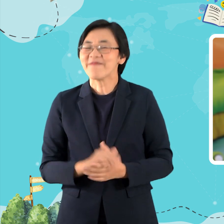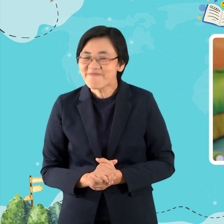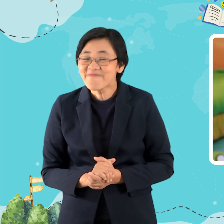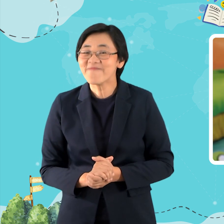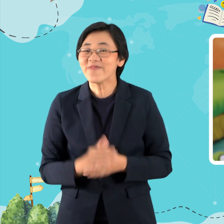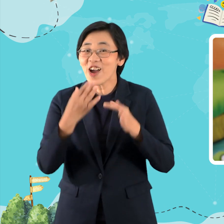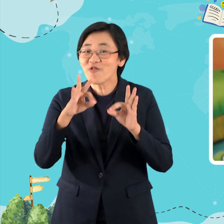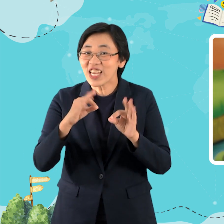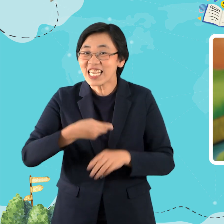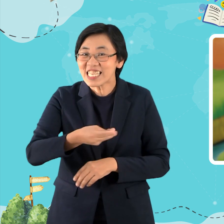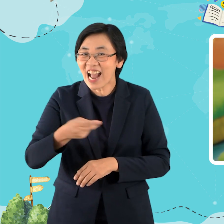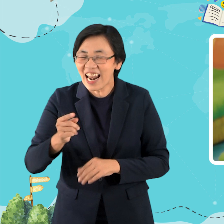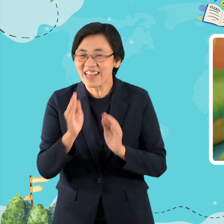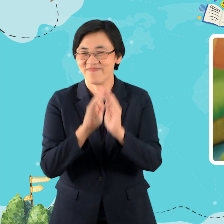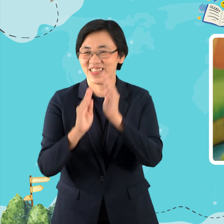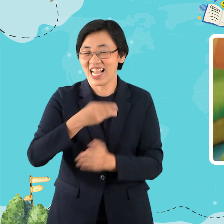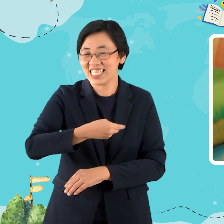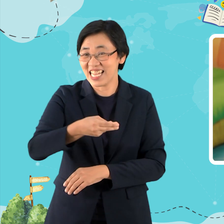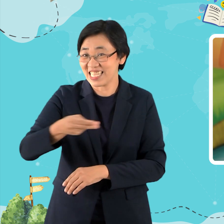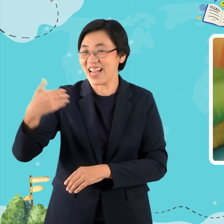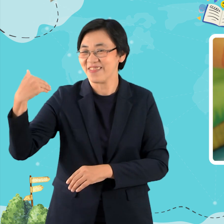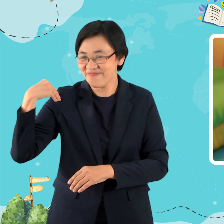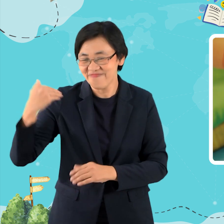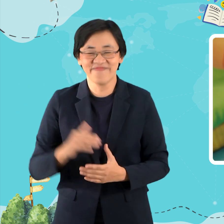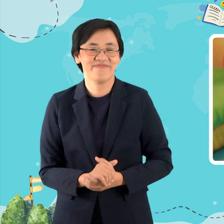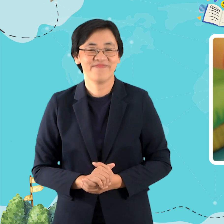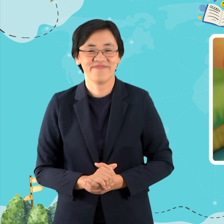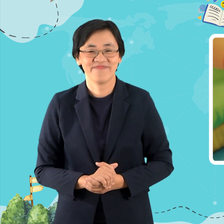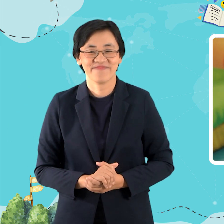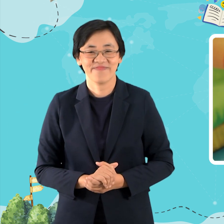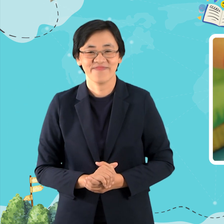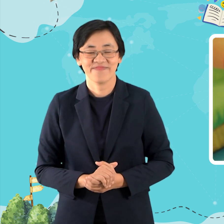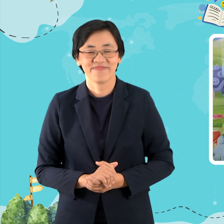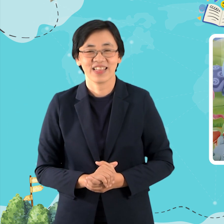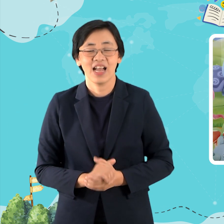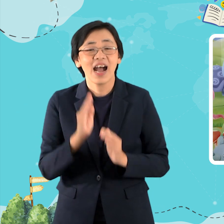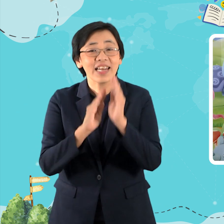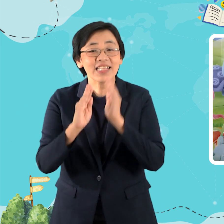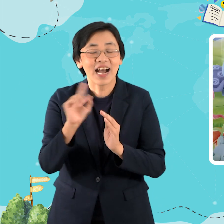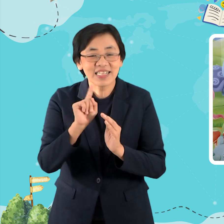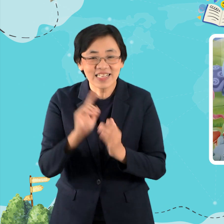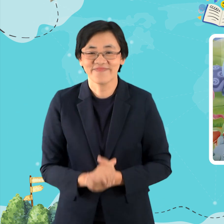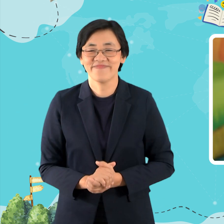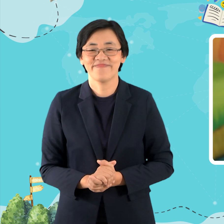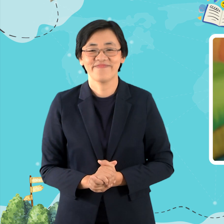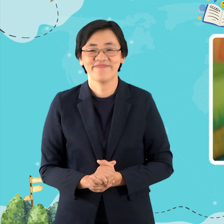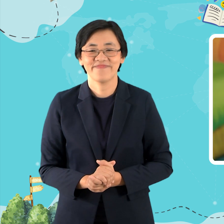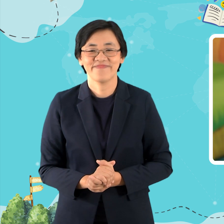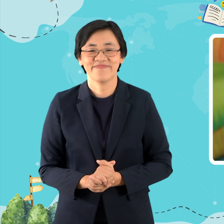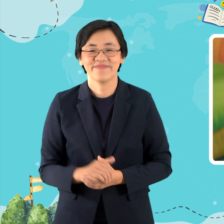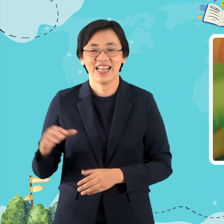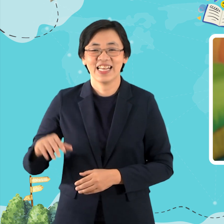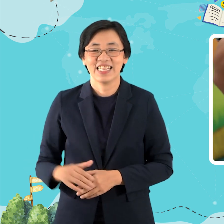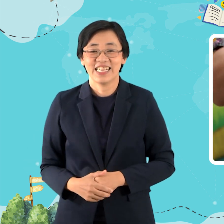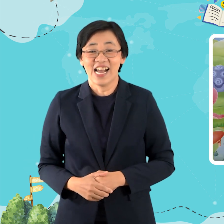จะแจกซีกันได้เลยนิทานดีๆน่ารักจ้า และนิทานที่จะแจกวันนี้ก็คือเล่มนี้เลยจ้ะติ๊